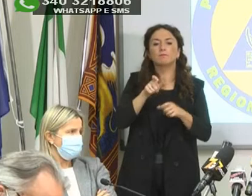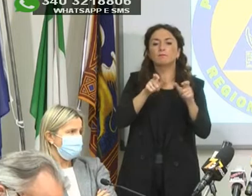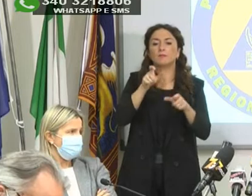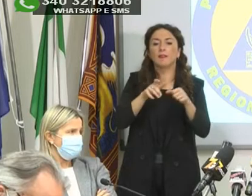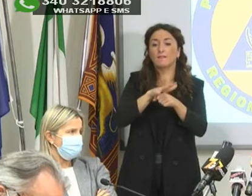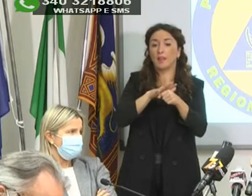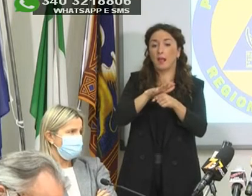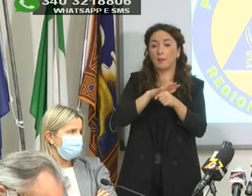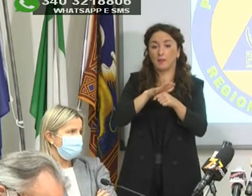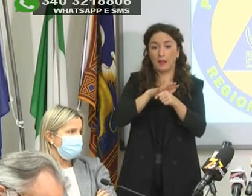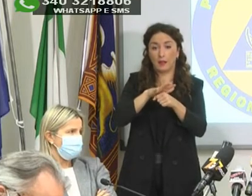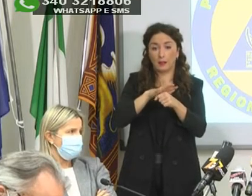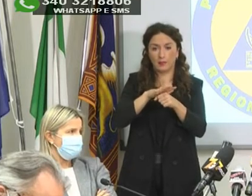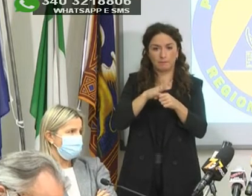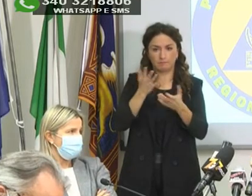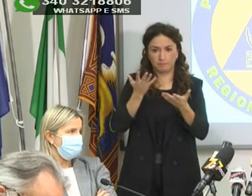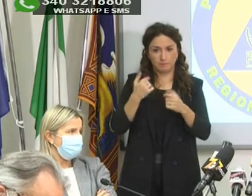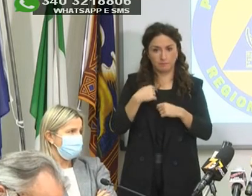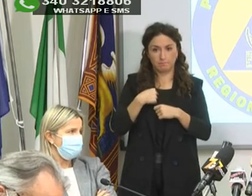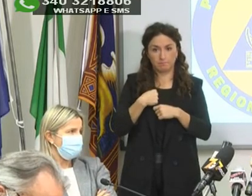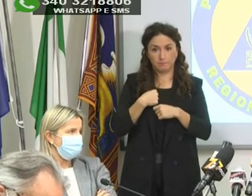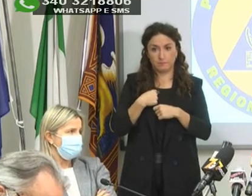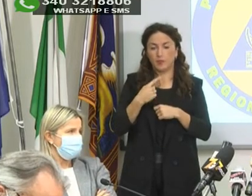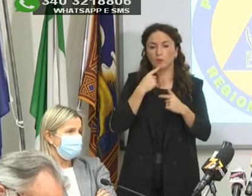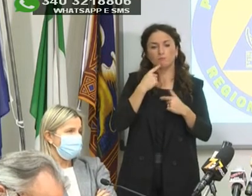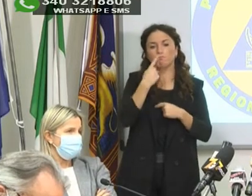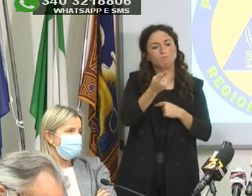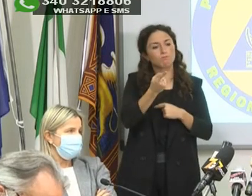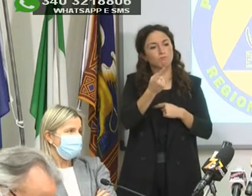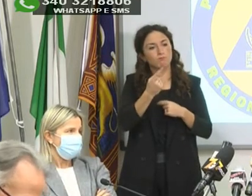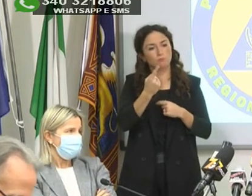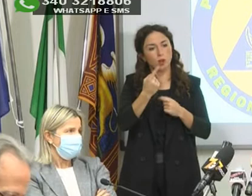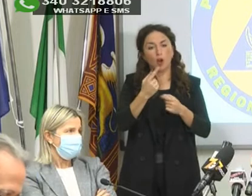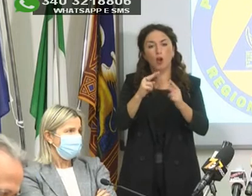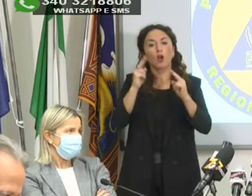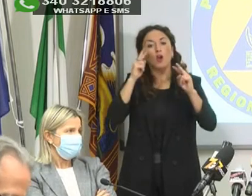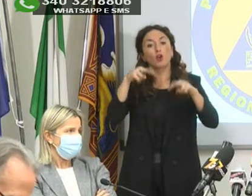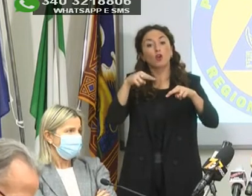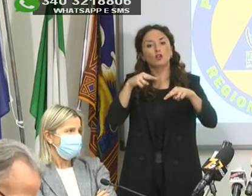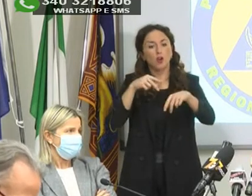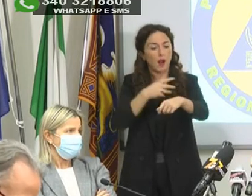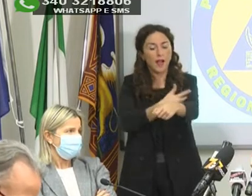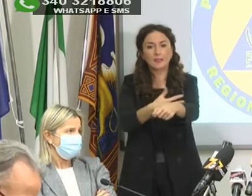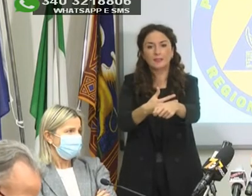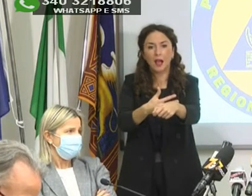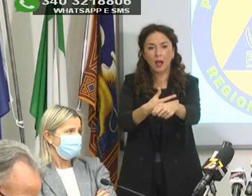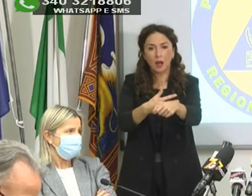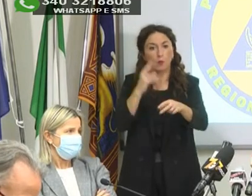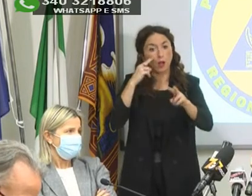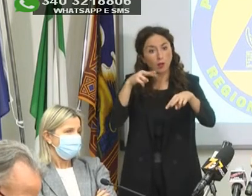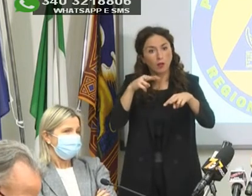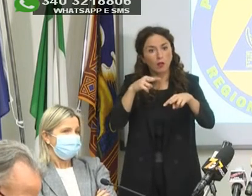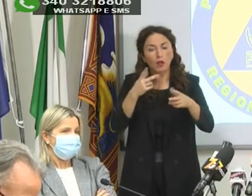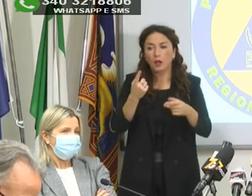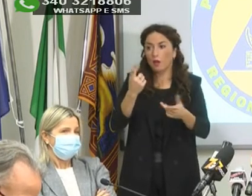familiarità con le nuove tecnologie, perché se ti do un saturimetro e ti dico misurati la saturazione del sangue 5 volte al giorno, potrà anche sembrare una